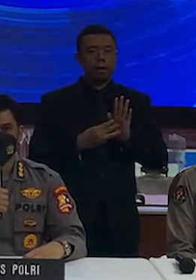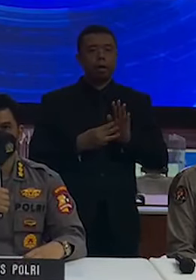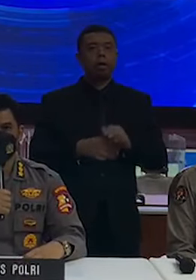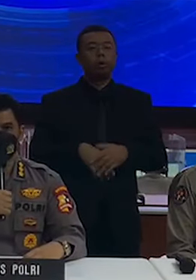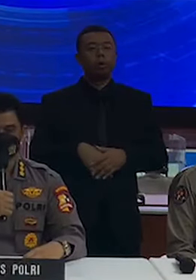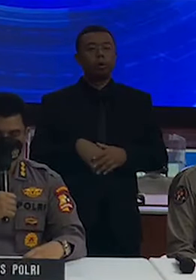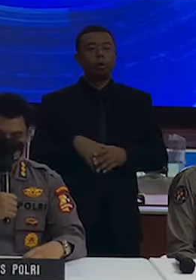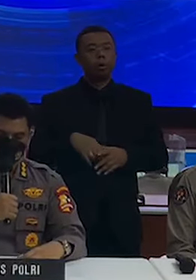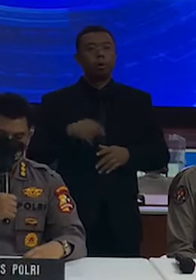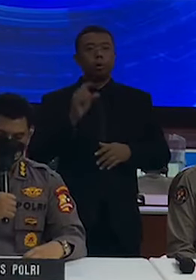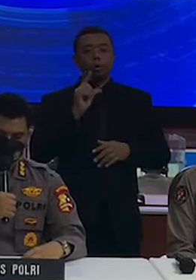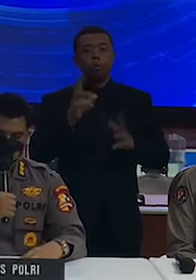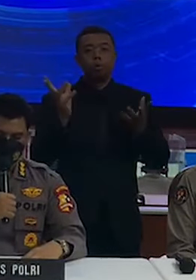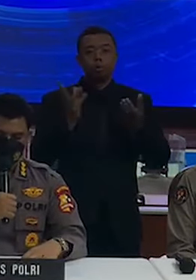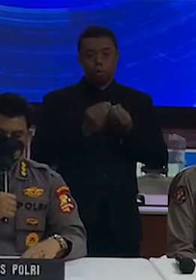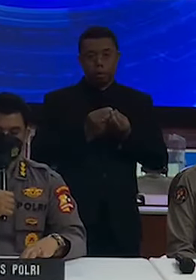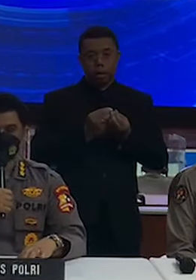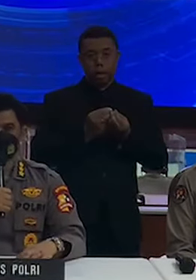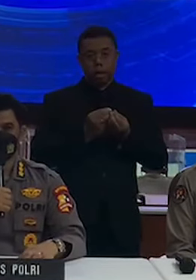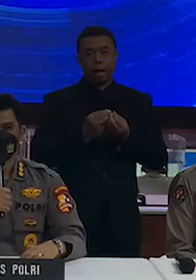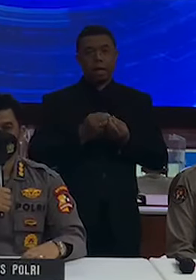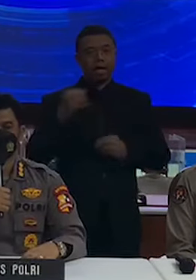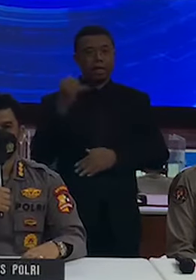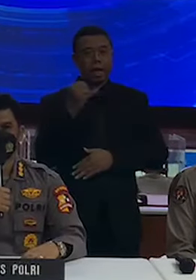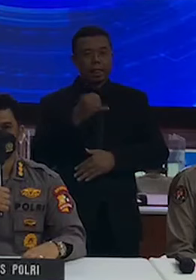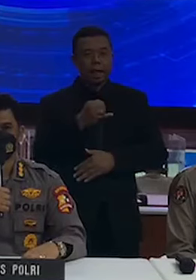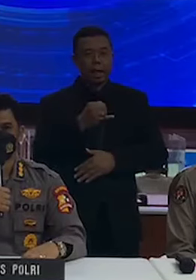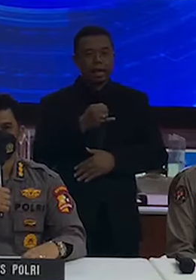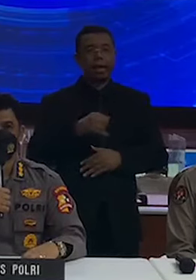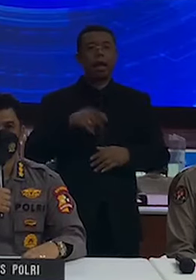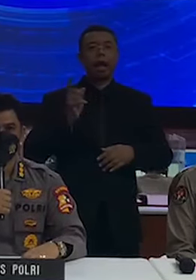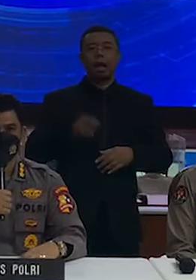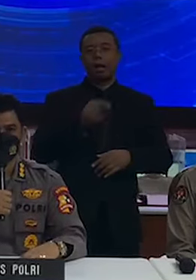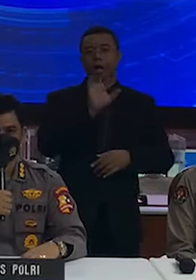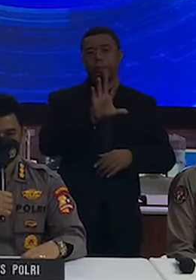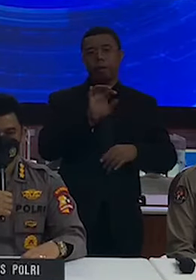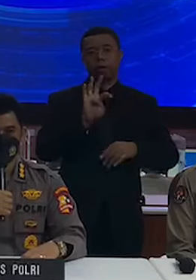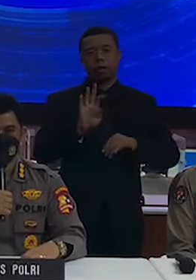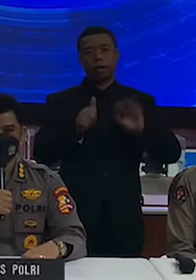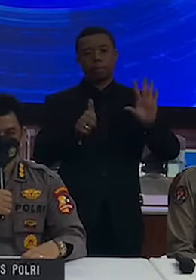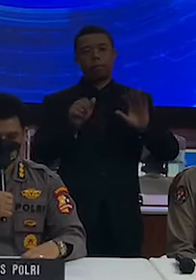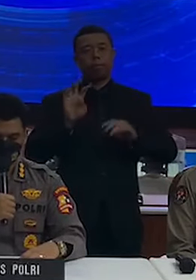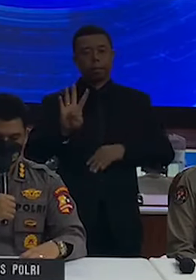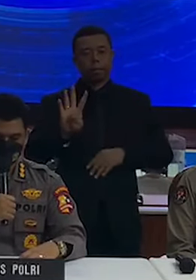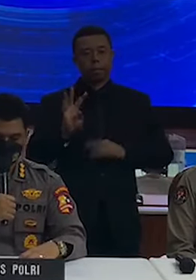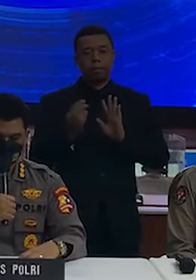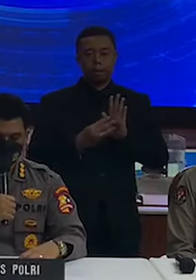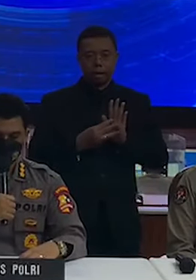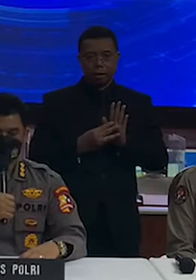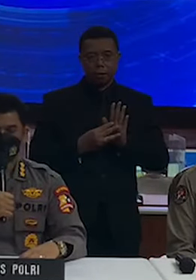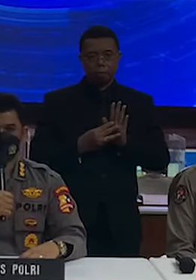Adapun tren kejahatan konvensional sebanyak 564 kasus,